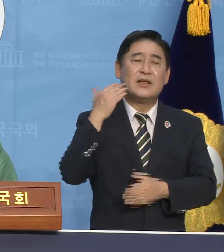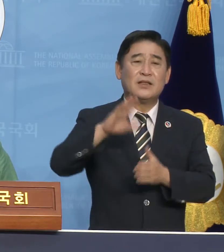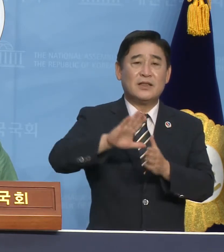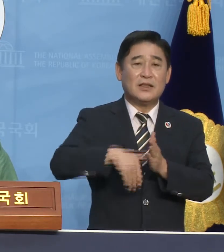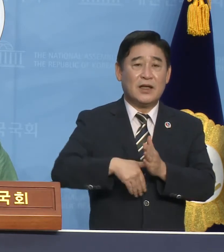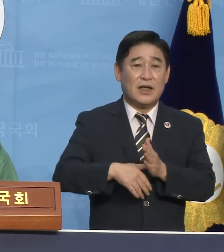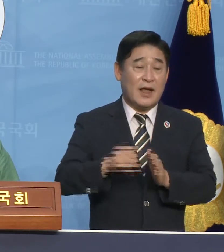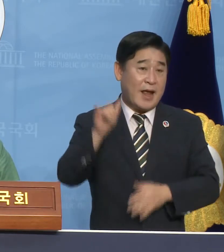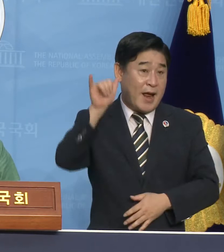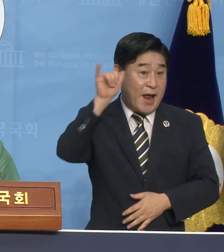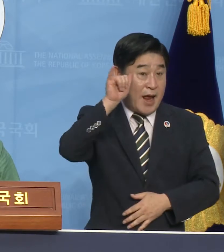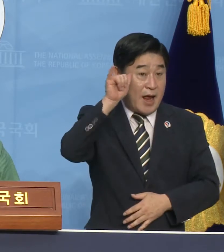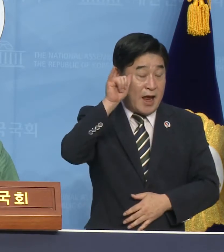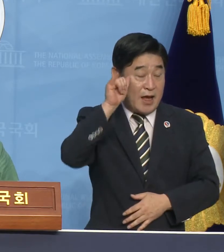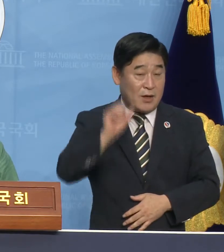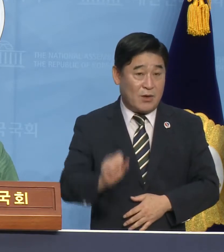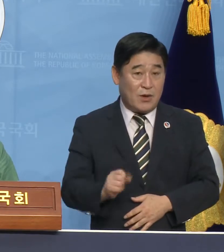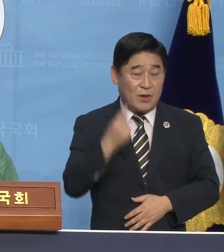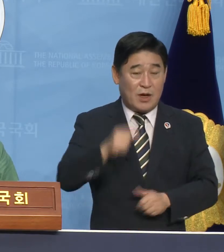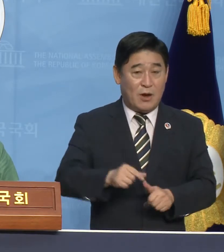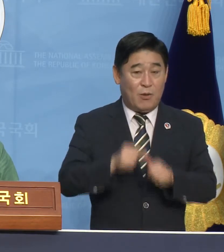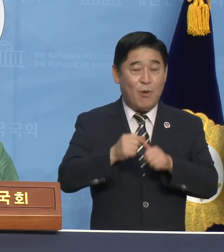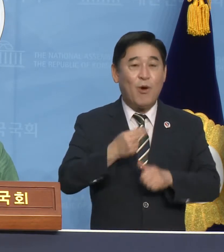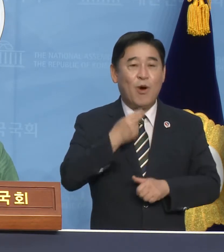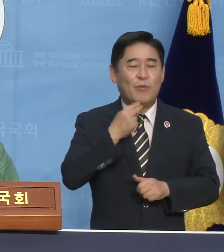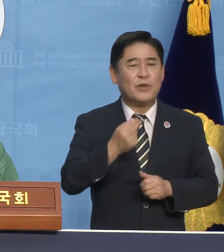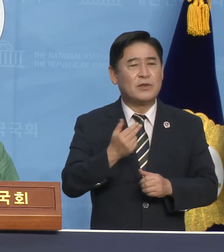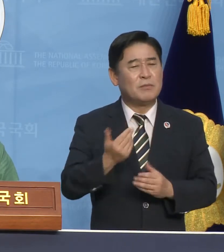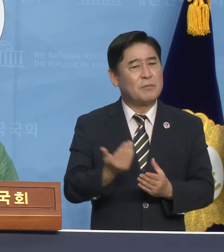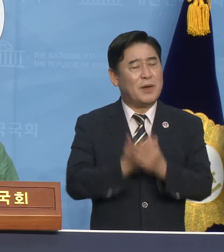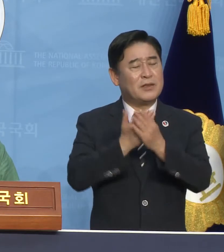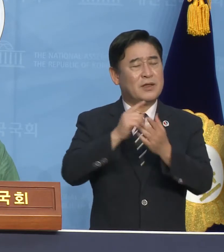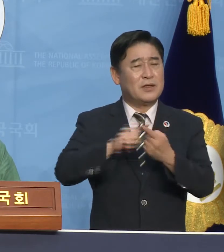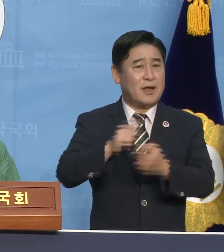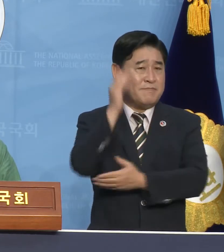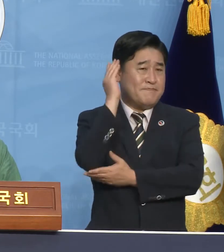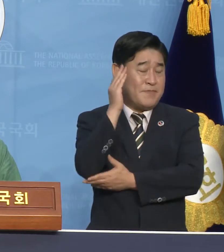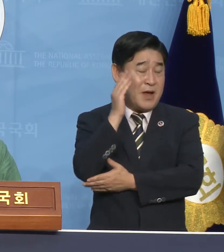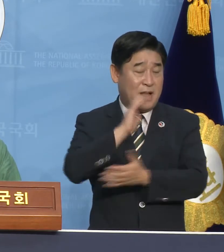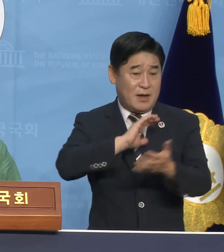당시에는 인공지능으로 인한 고용 없는 성장에 대한 이야기가 나왔고